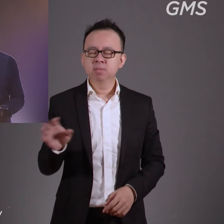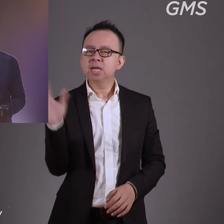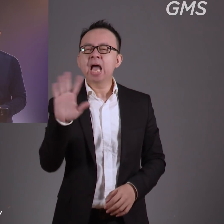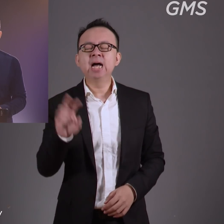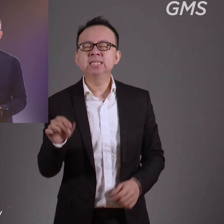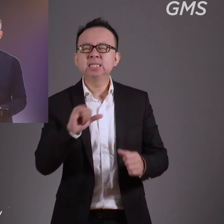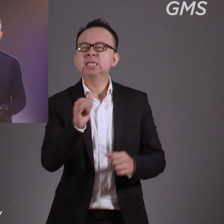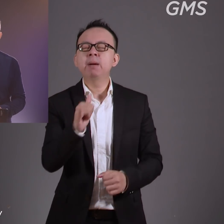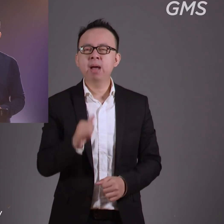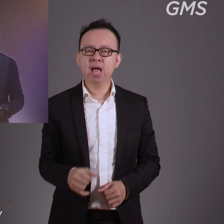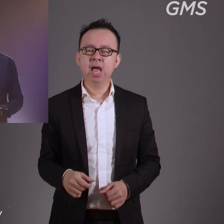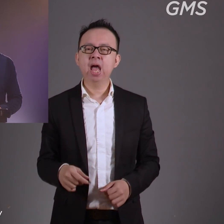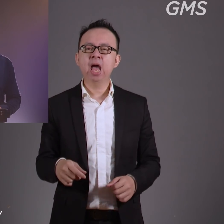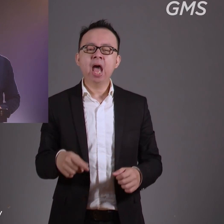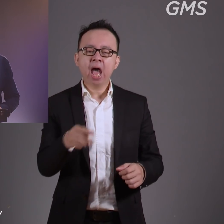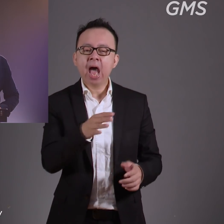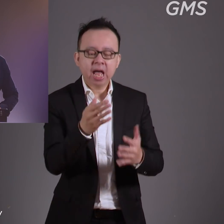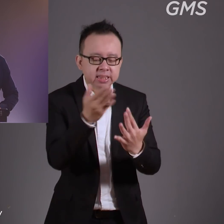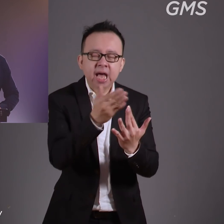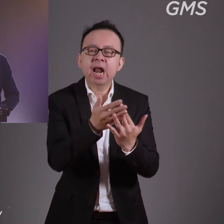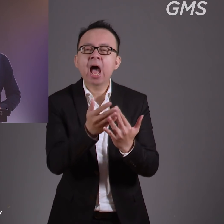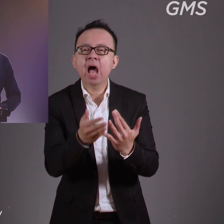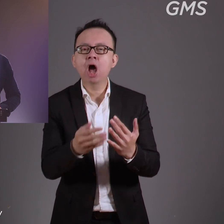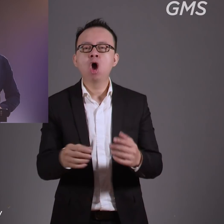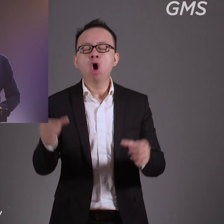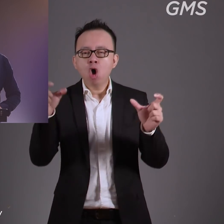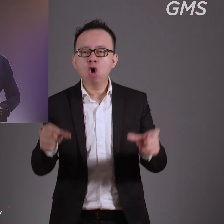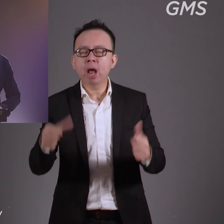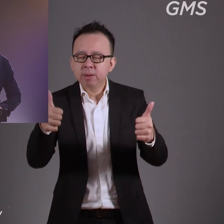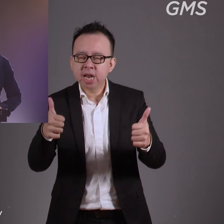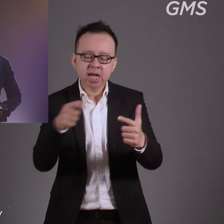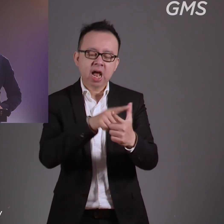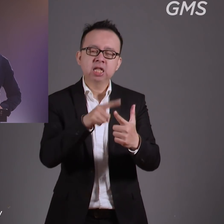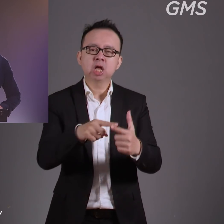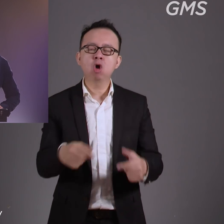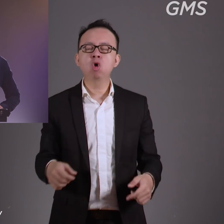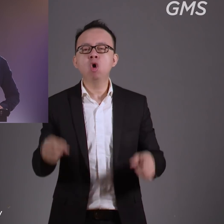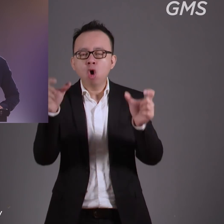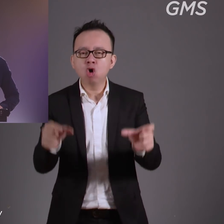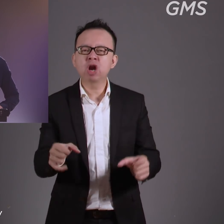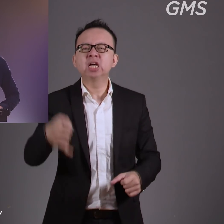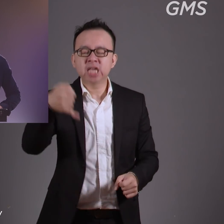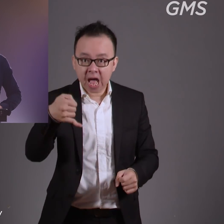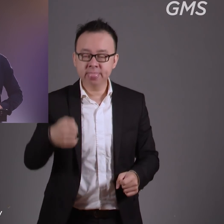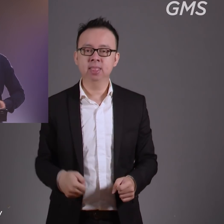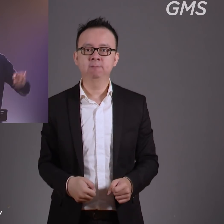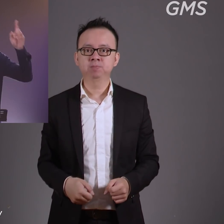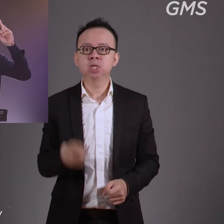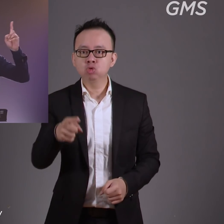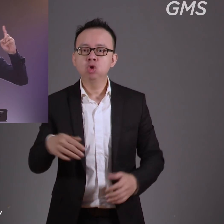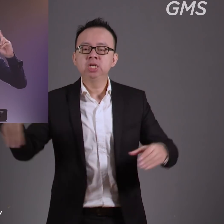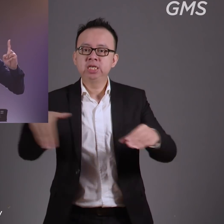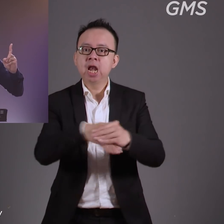domba. Akan ada perbedaan antara orang benar dan orang fasik. Dan itu dapat dilihat di family tree atau pohon keluarganya.